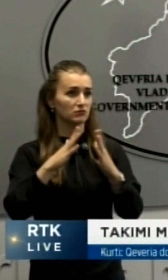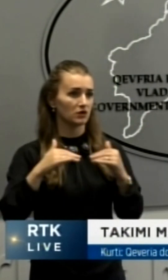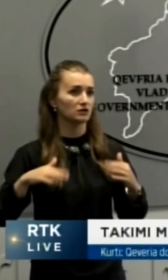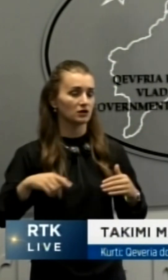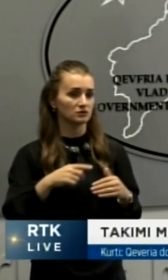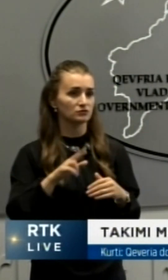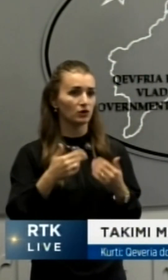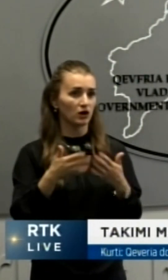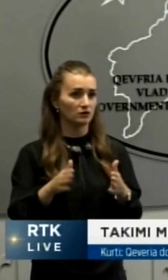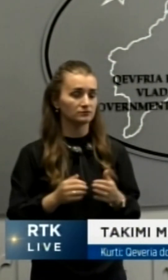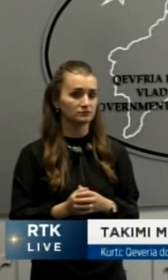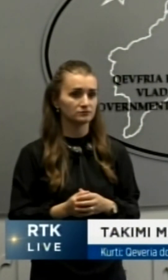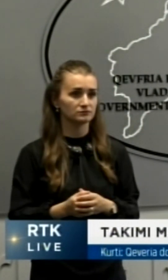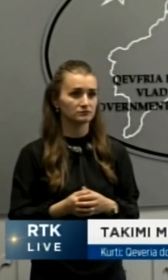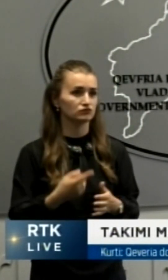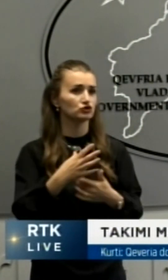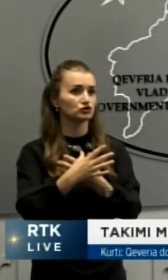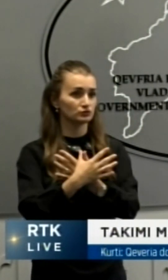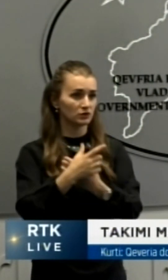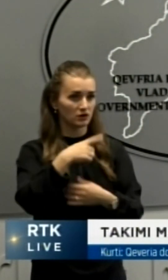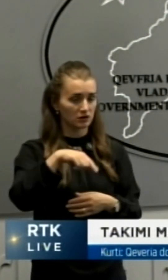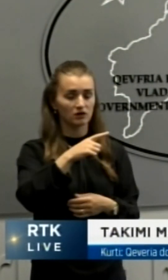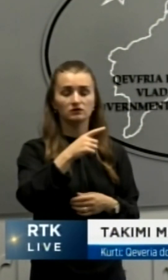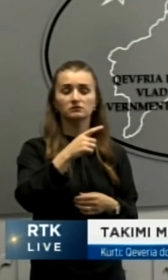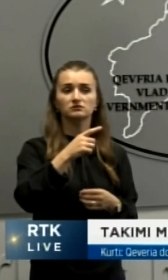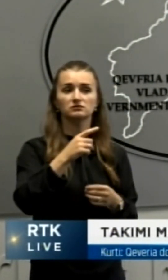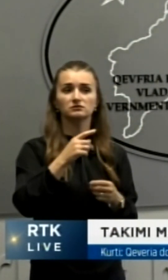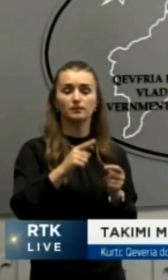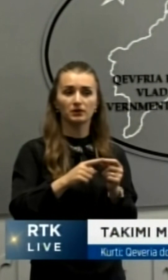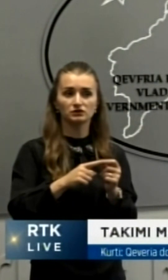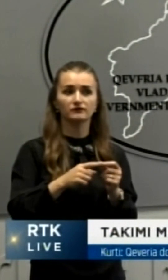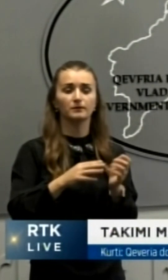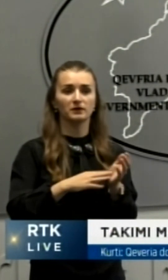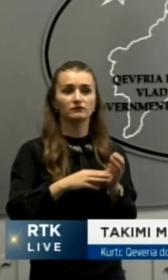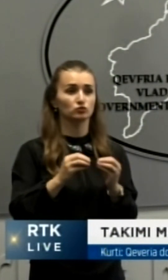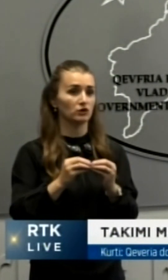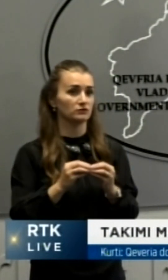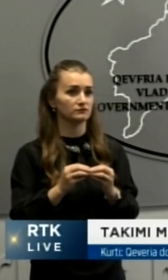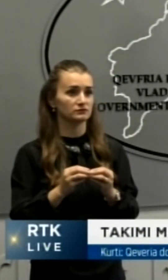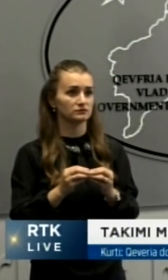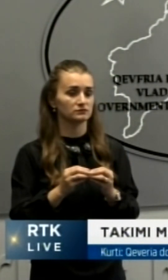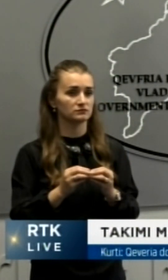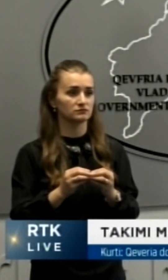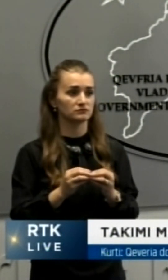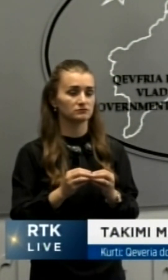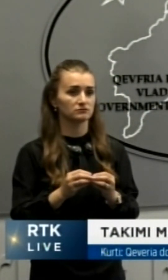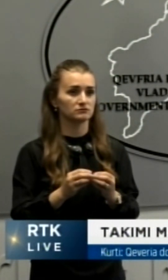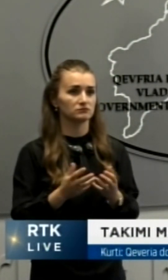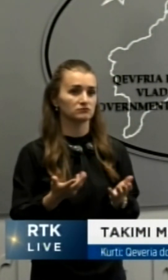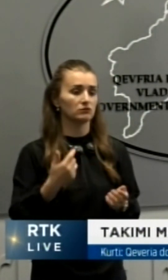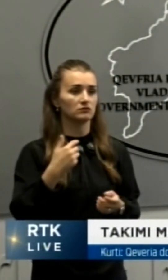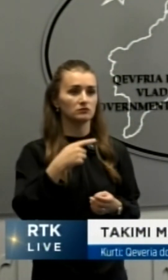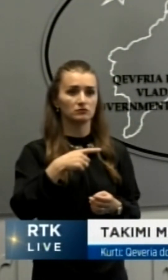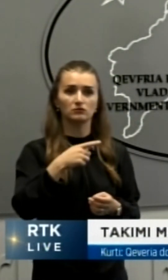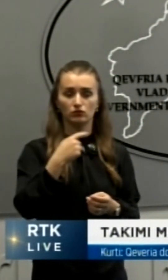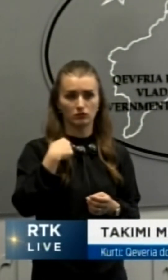hapur për shqiptarët në Preshev, Medvegjë dhe Bujanos. Pra, pa dyshim që kryeministri Rama beson